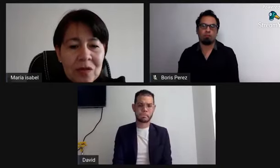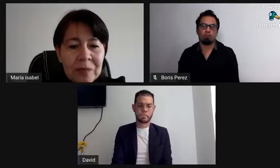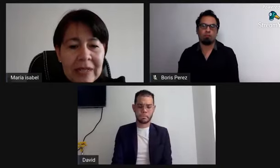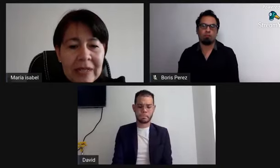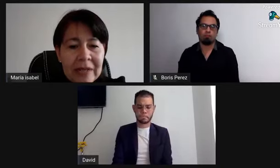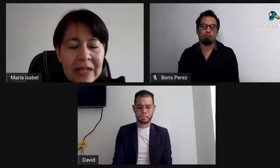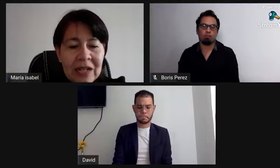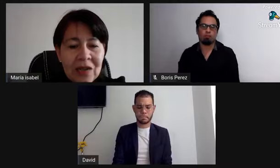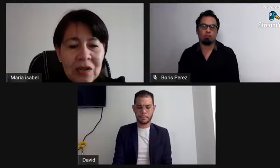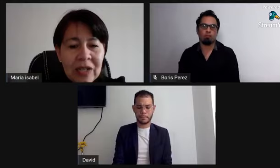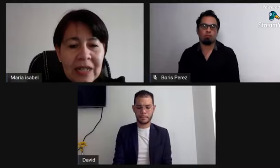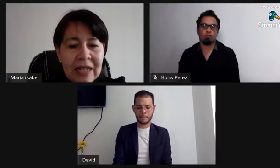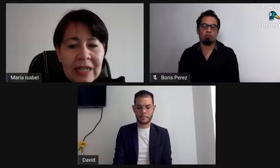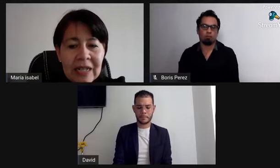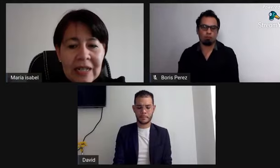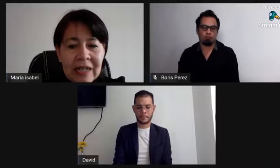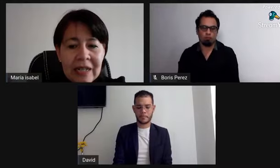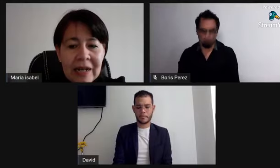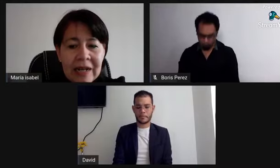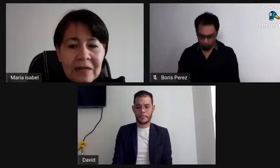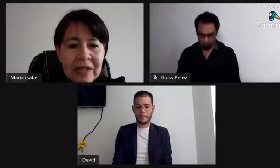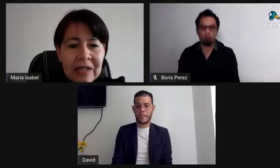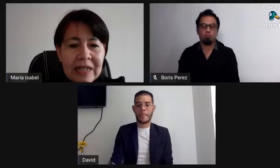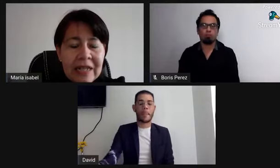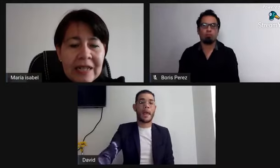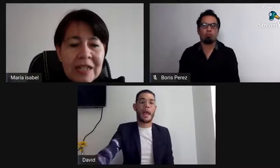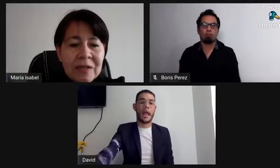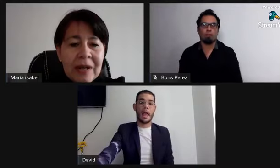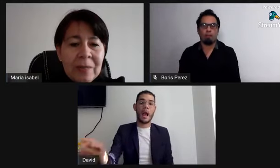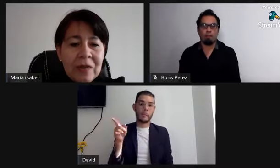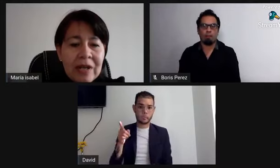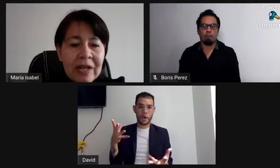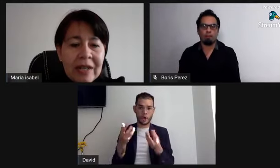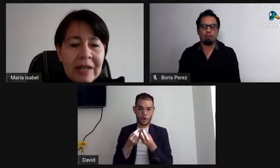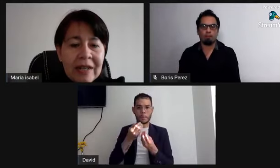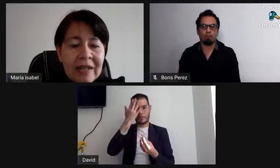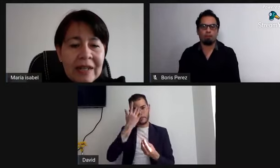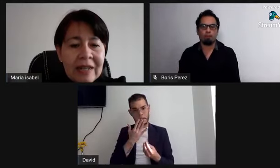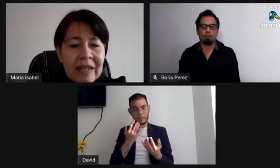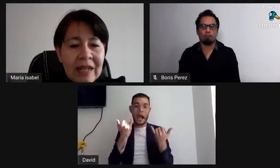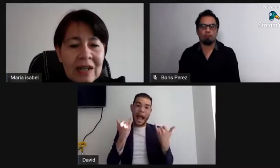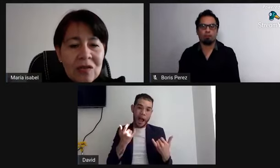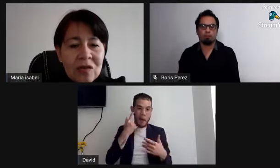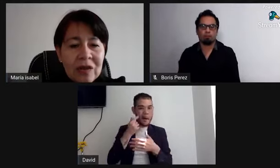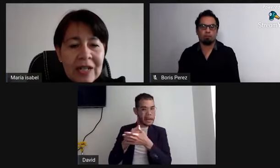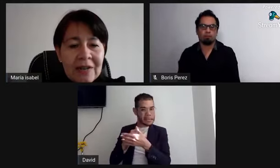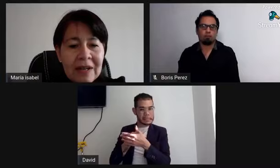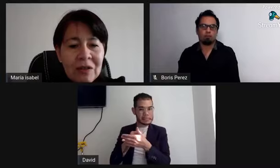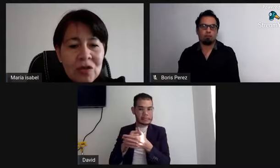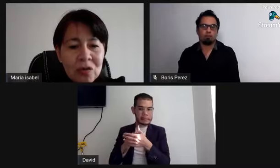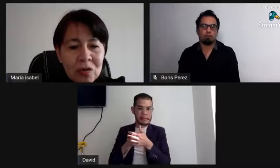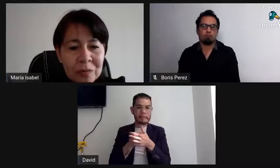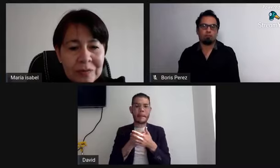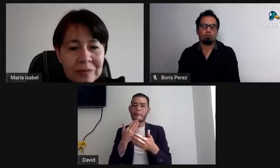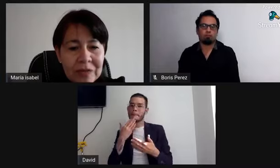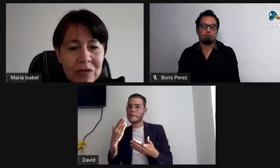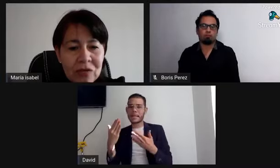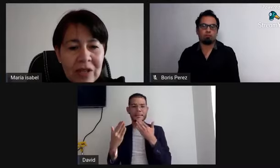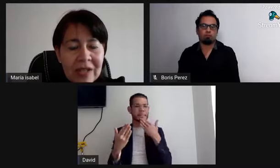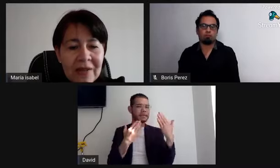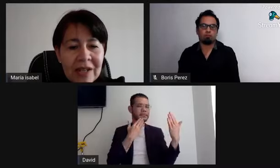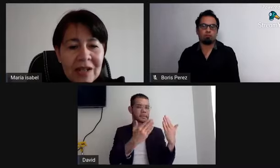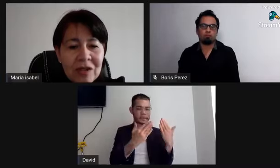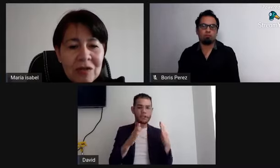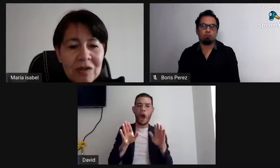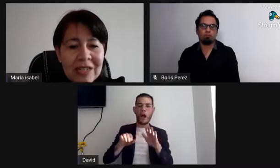Estamos viendo el manejo a nivel de licencias para poder dejarlo grabado en YouTube. Pues